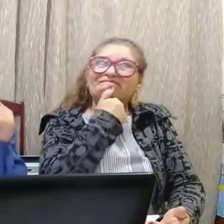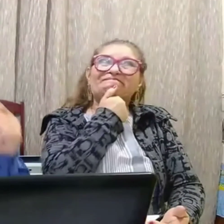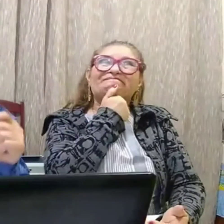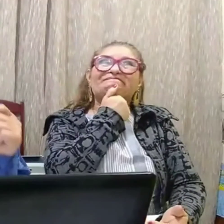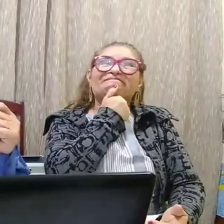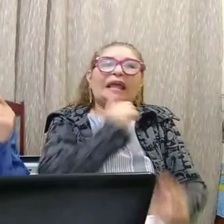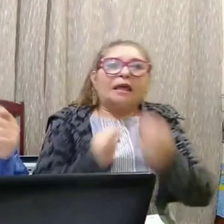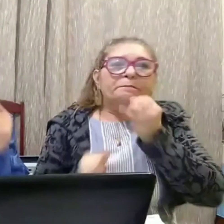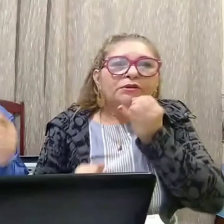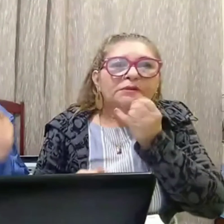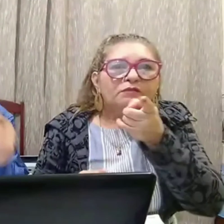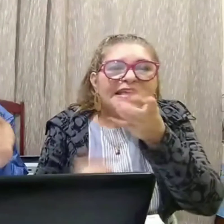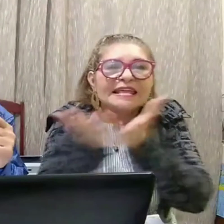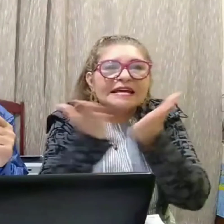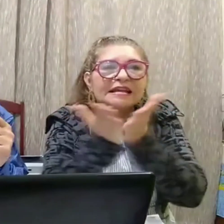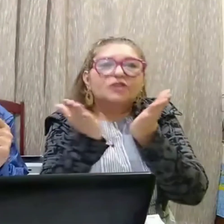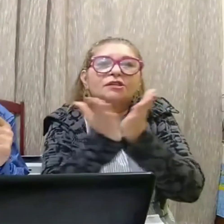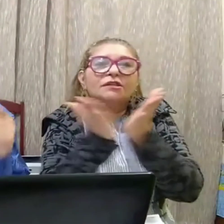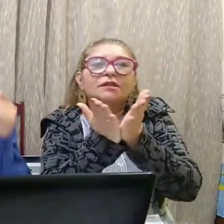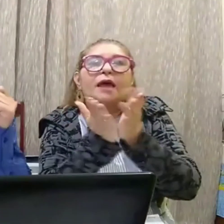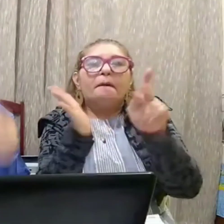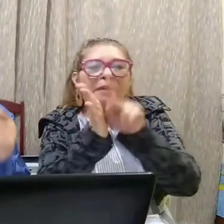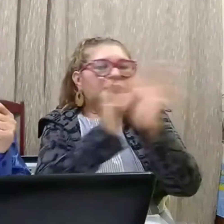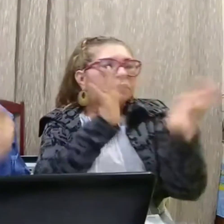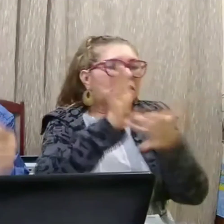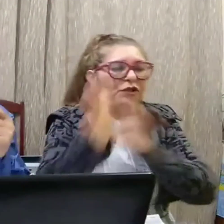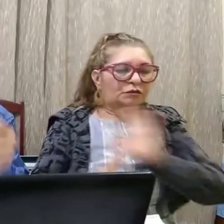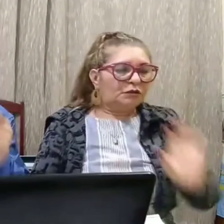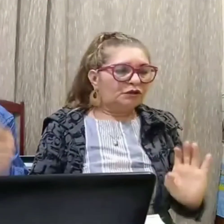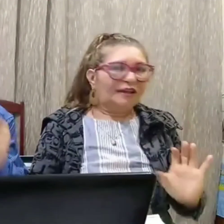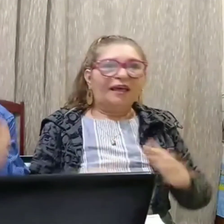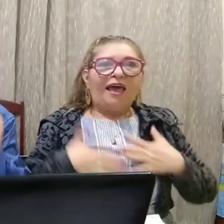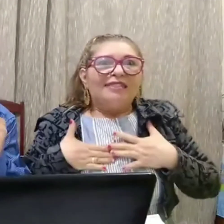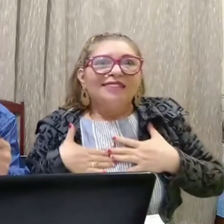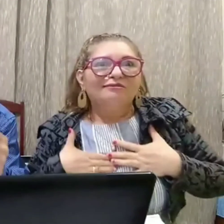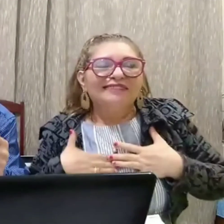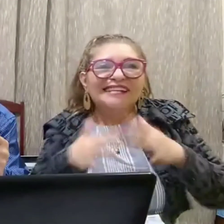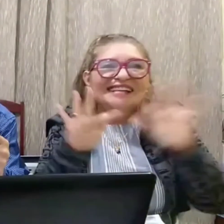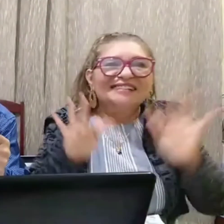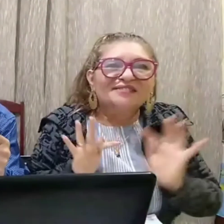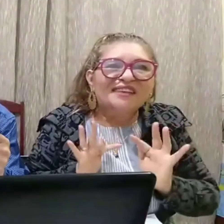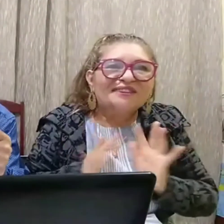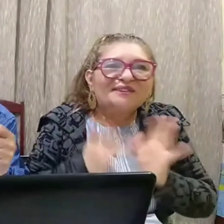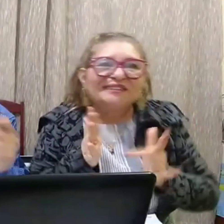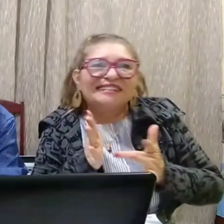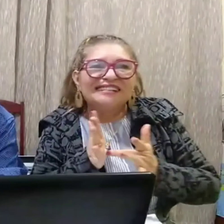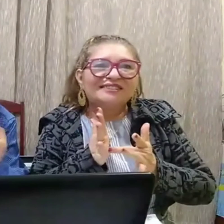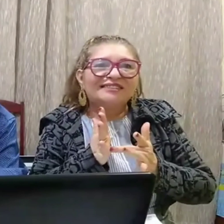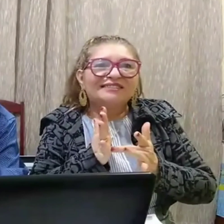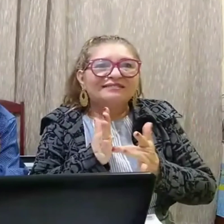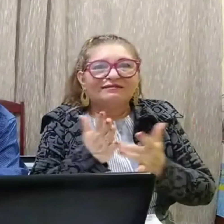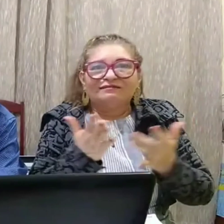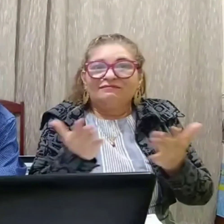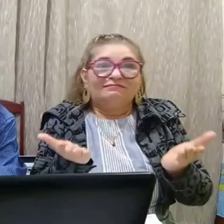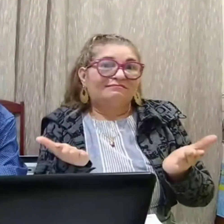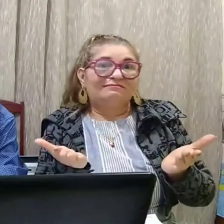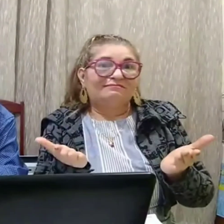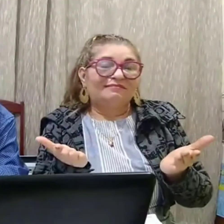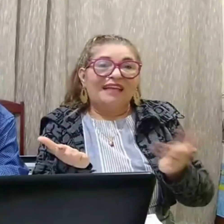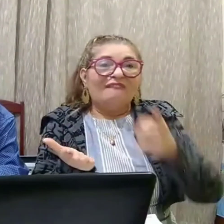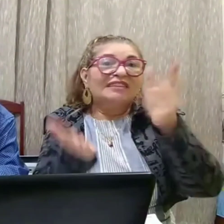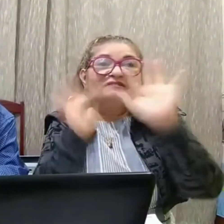se você é um crente em Jesus Cristo e você não está satisfeito com Jesus, você não vai estar satisfeito com